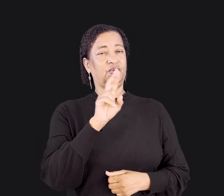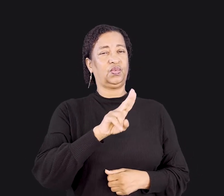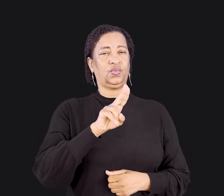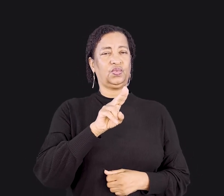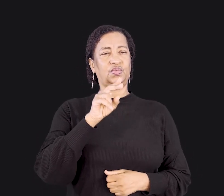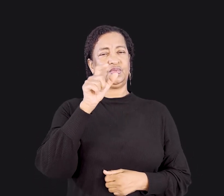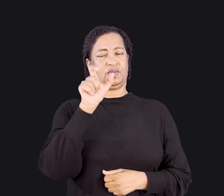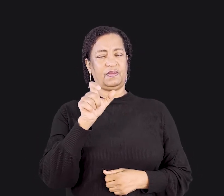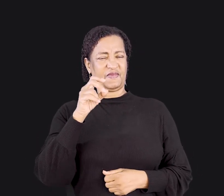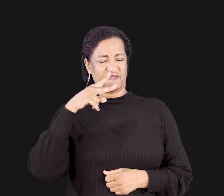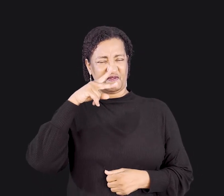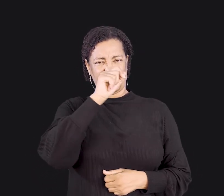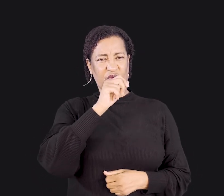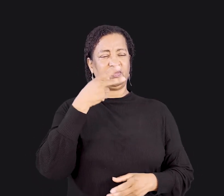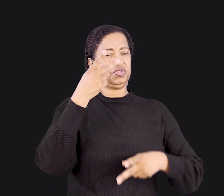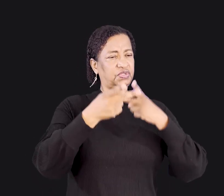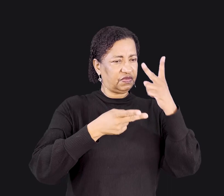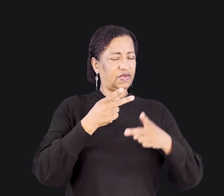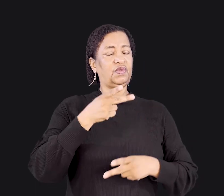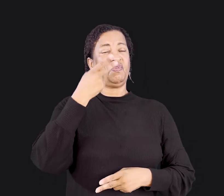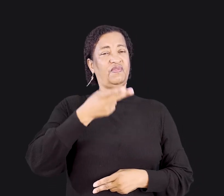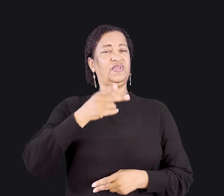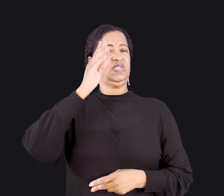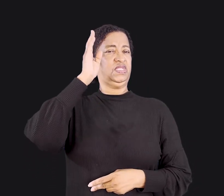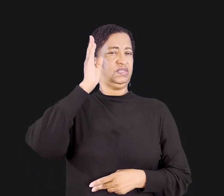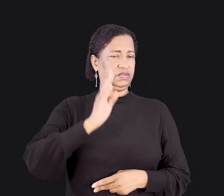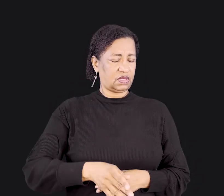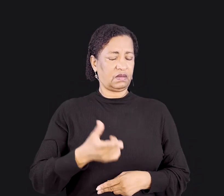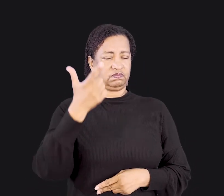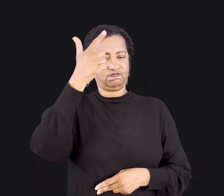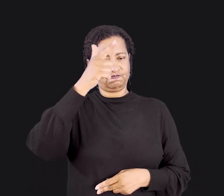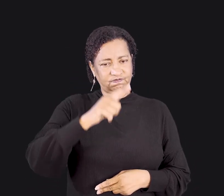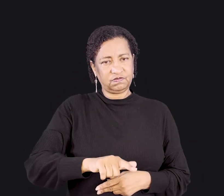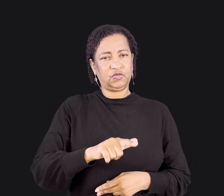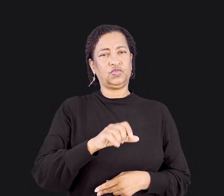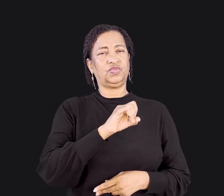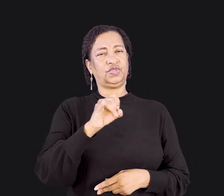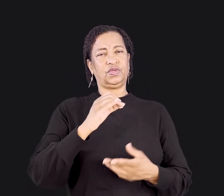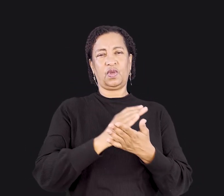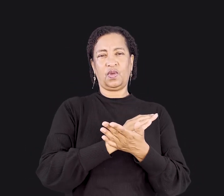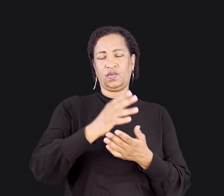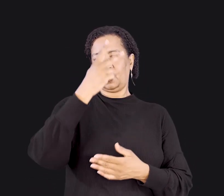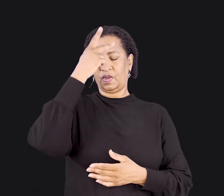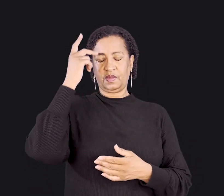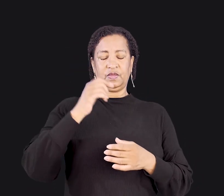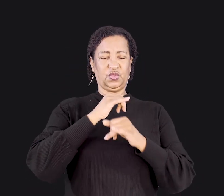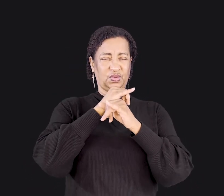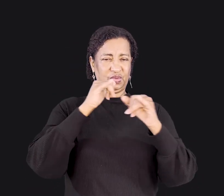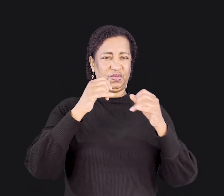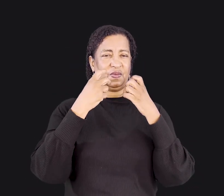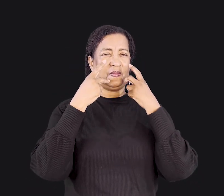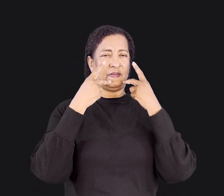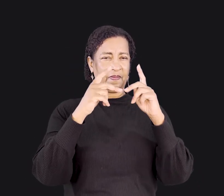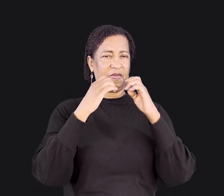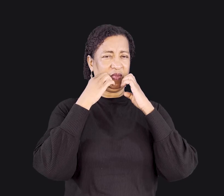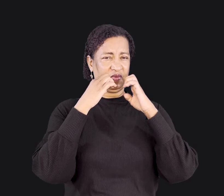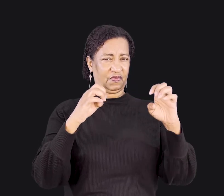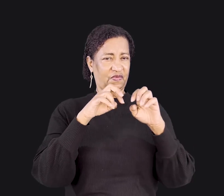tão forte, ele disse: Como já dissemos e agora repito, se alguém lhes anuncia um evangelho